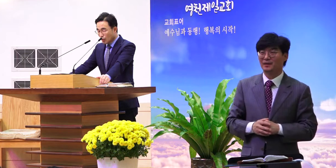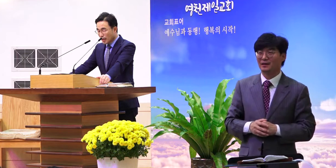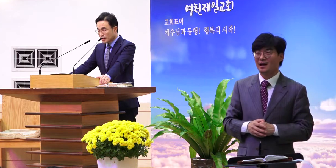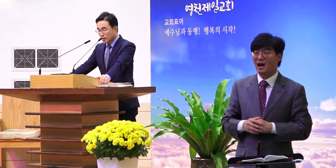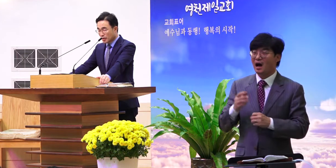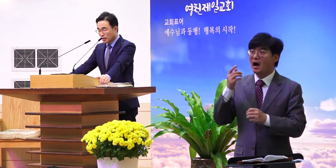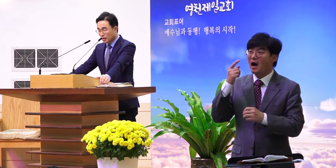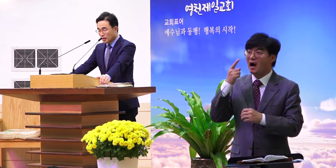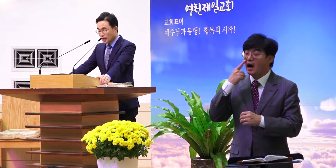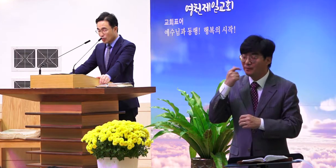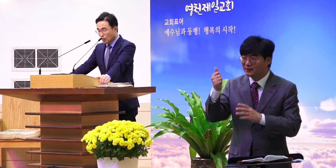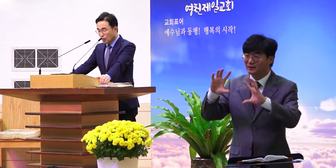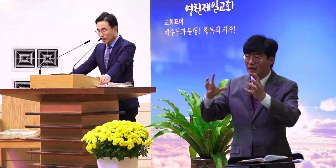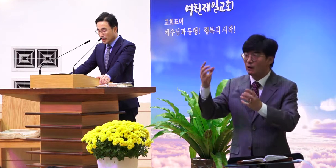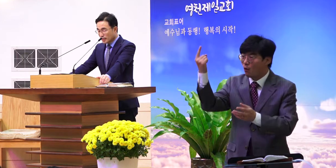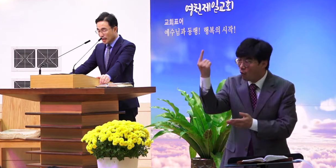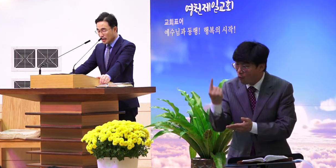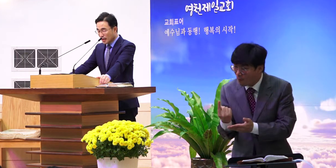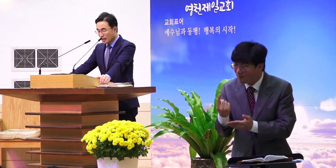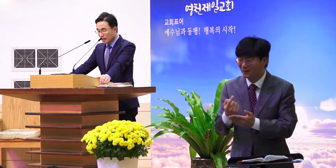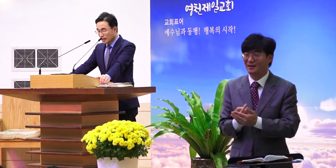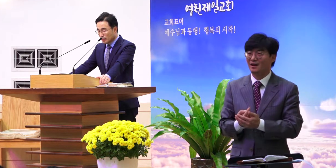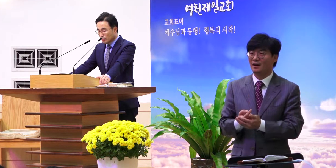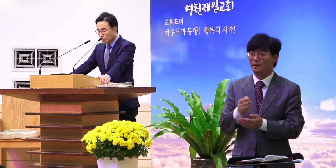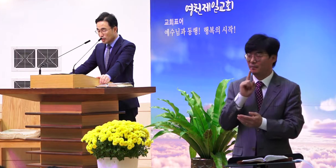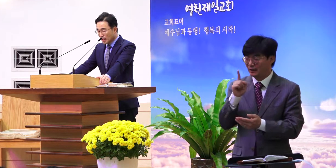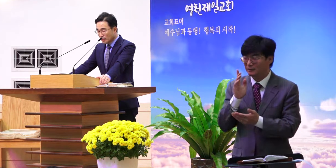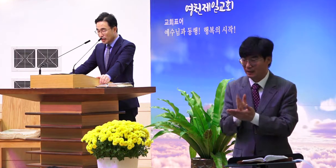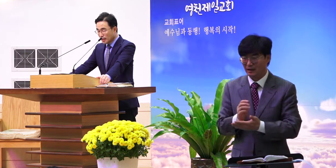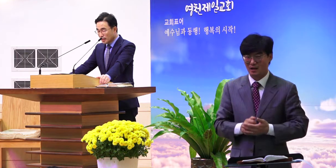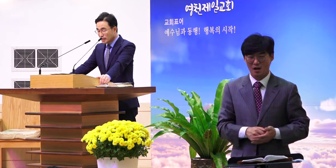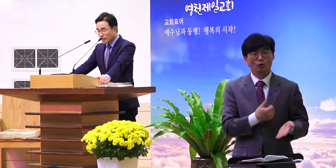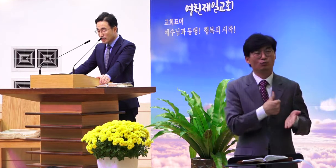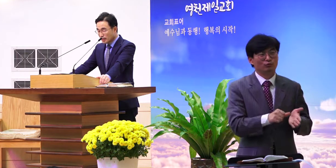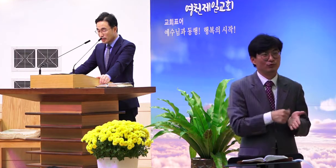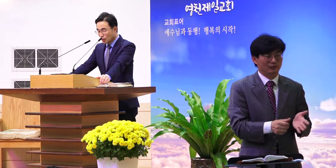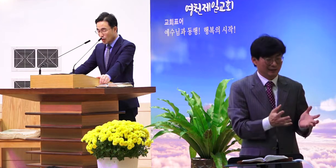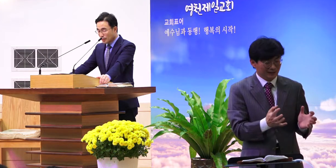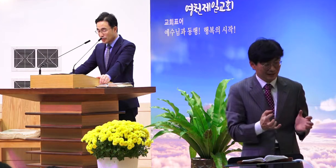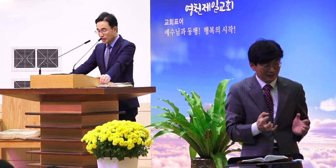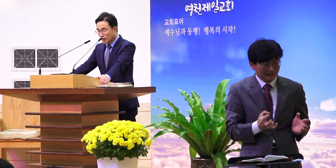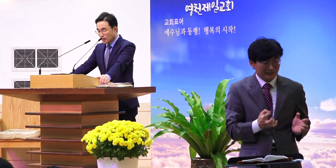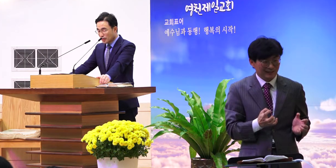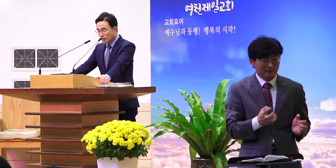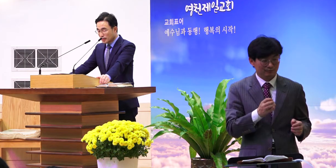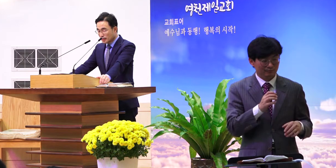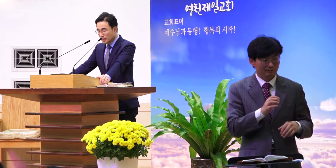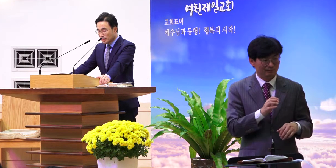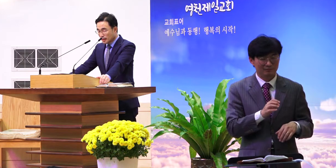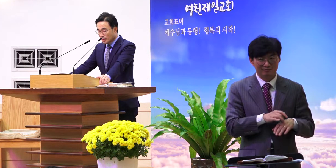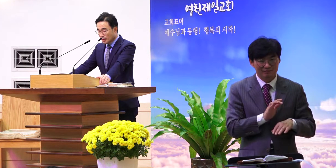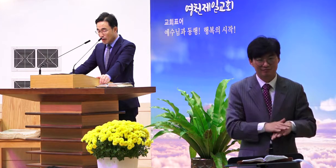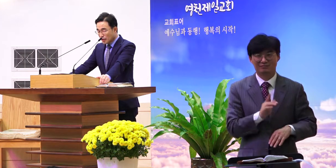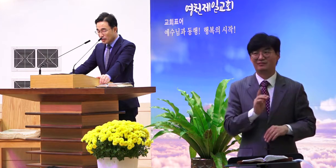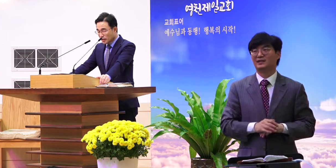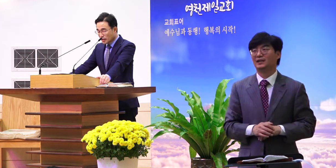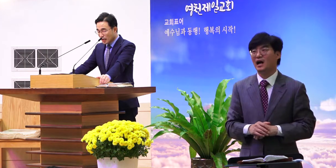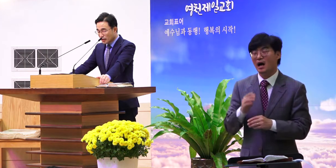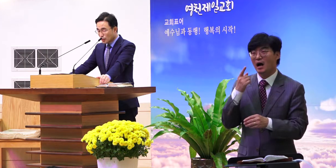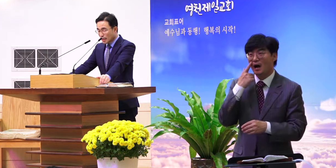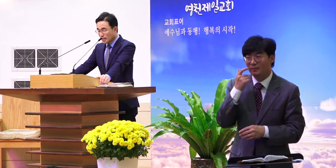나라가 오게 하시며 라고 말하지 말라. 물질 만능의 이 세상을 좋아하면서